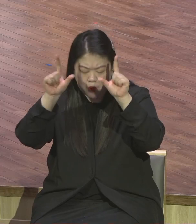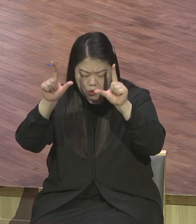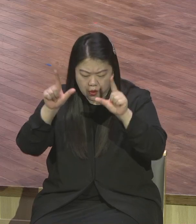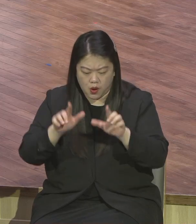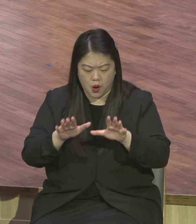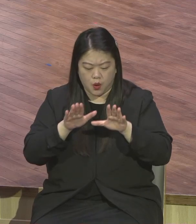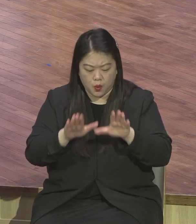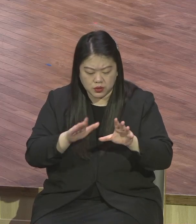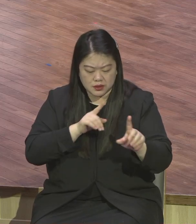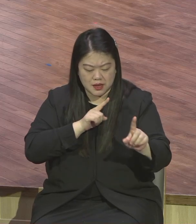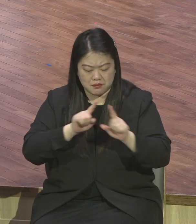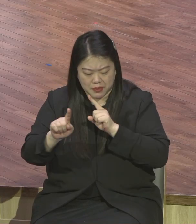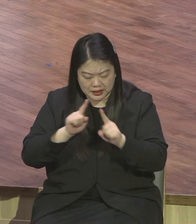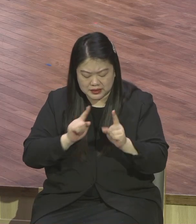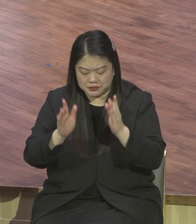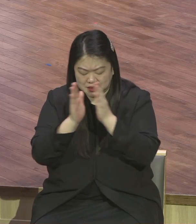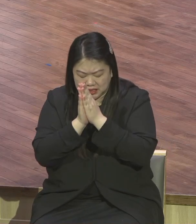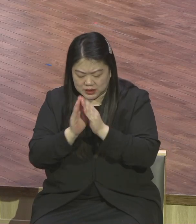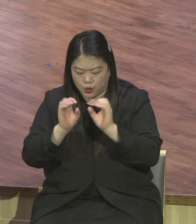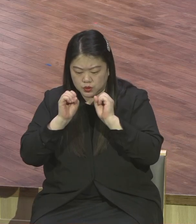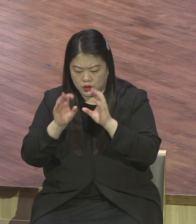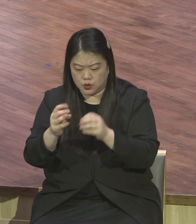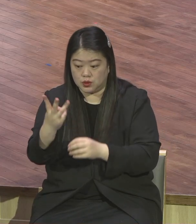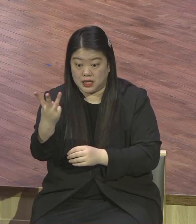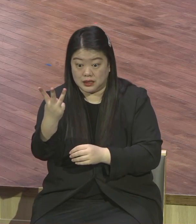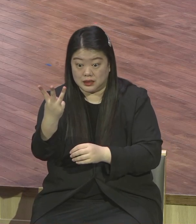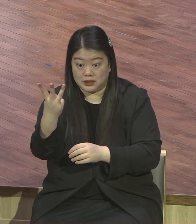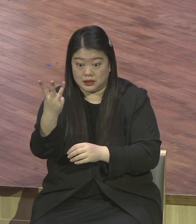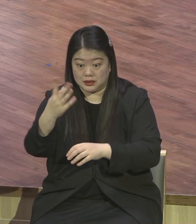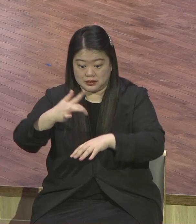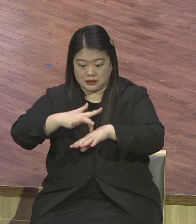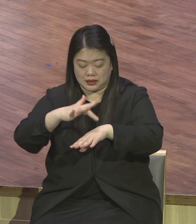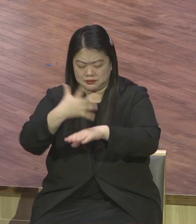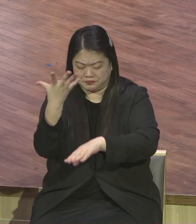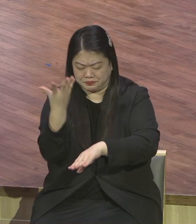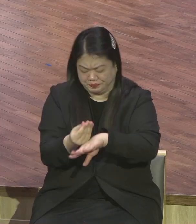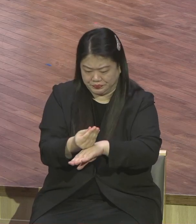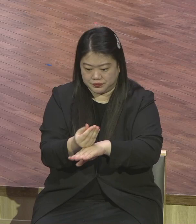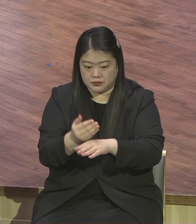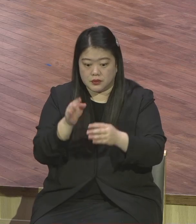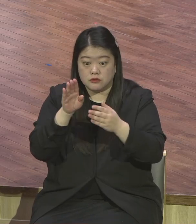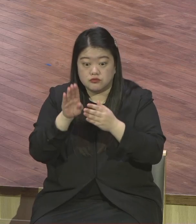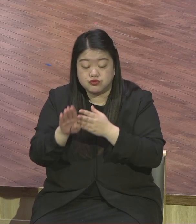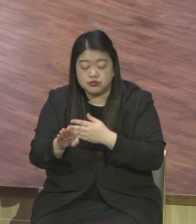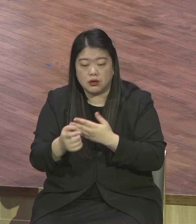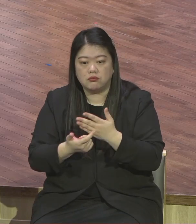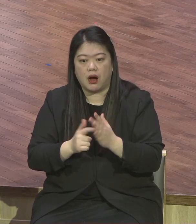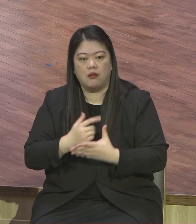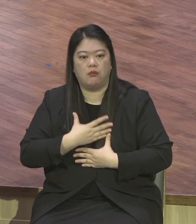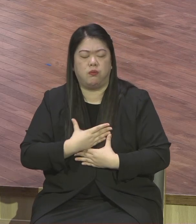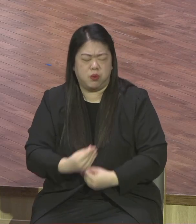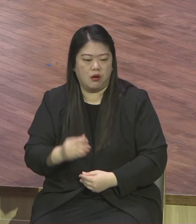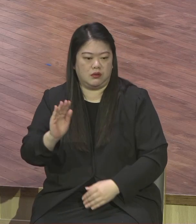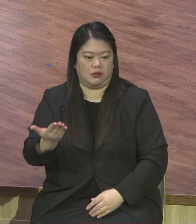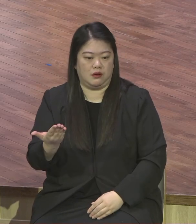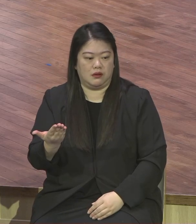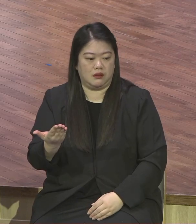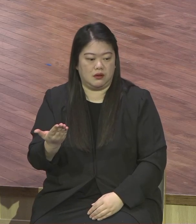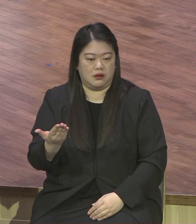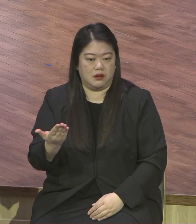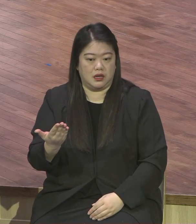이 말씀 기도 전도가 내 체질이나 내 삶 속에 완전히 장악을 나를 했을 때